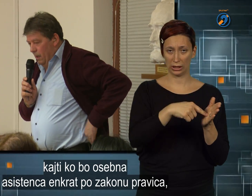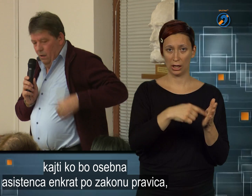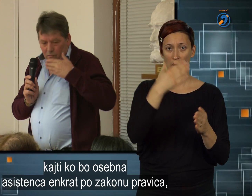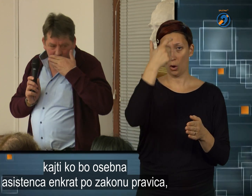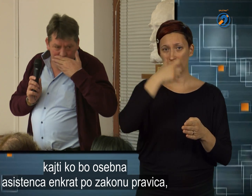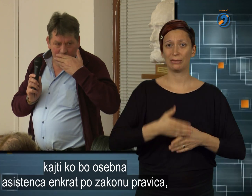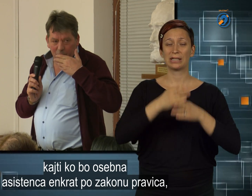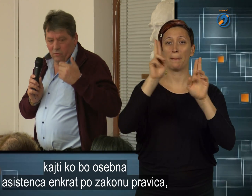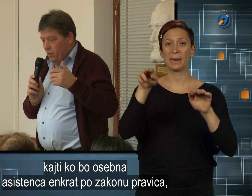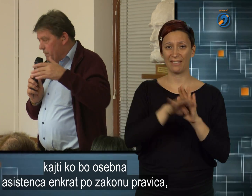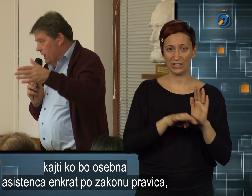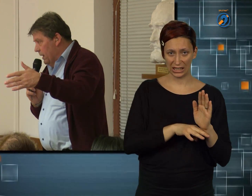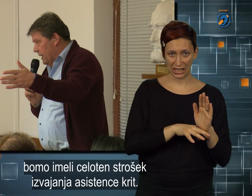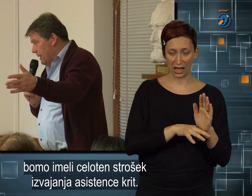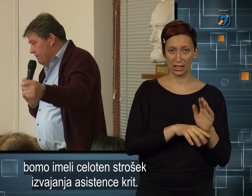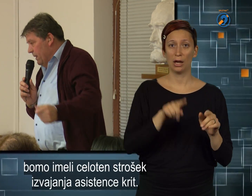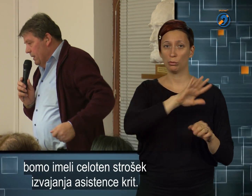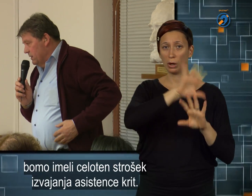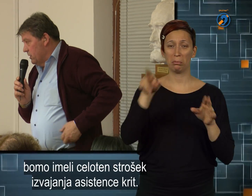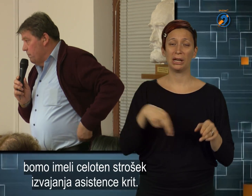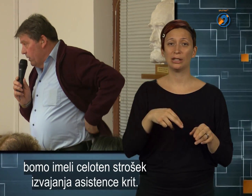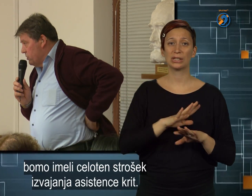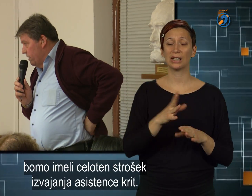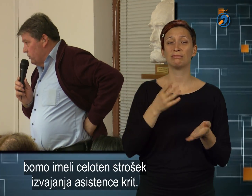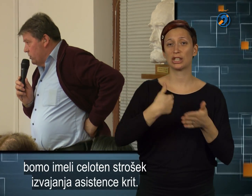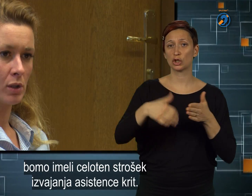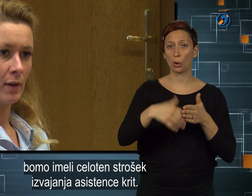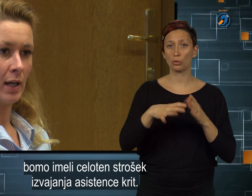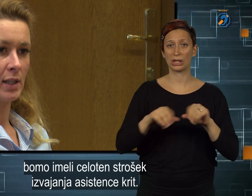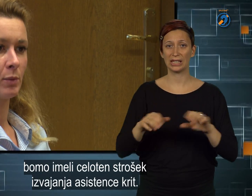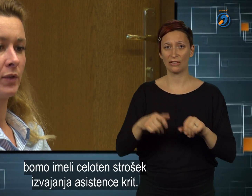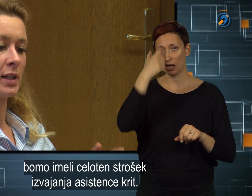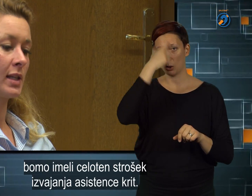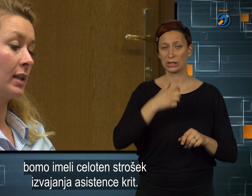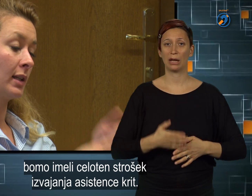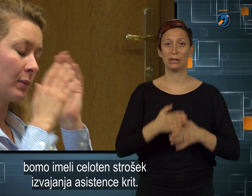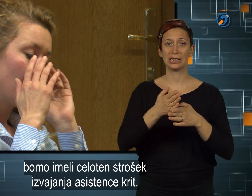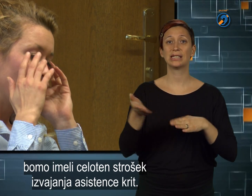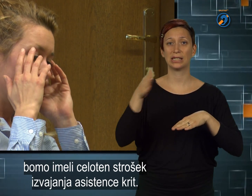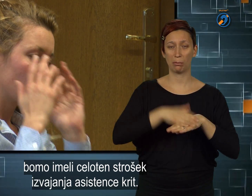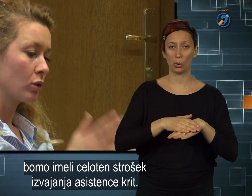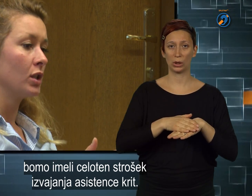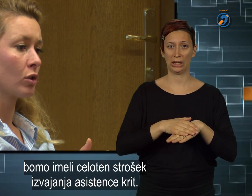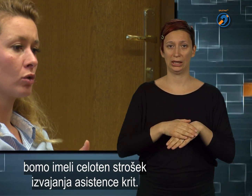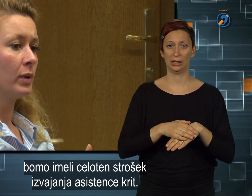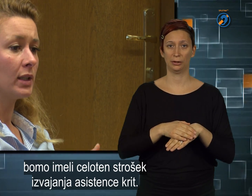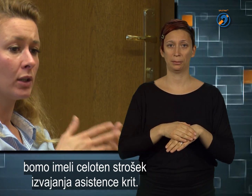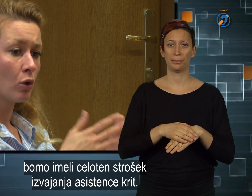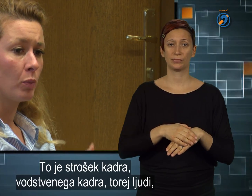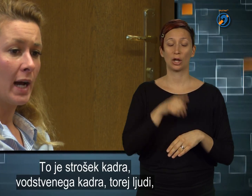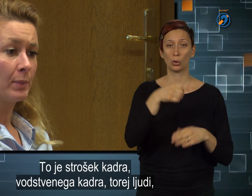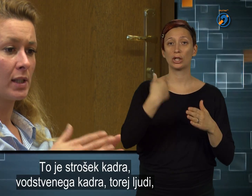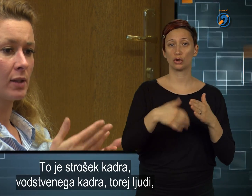asistenci osebna asistenca pravica, bomo imeli celoten strošek izvajanja osebne asistence krit.